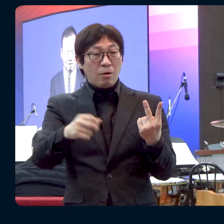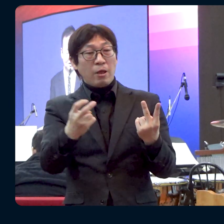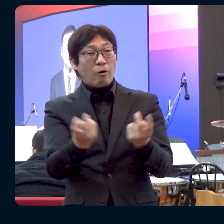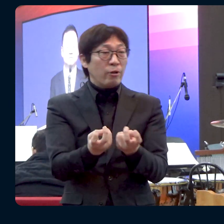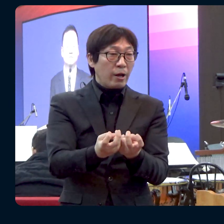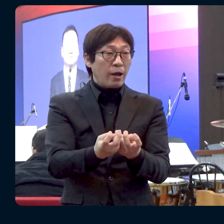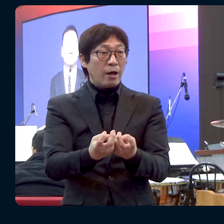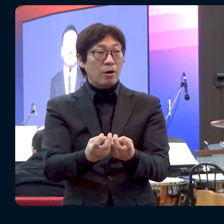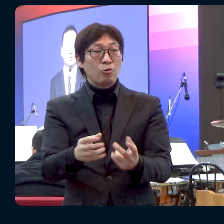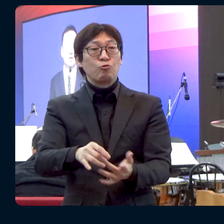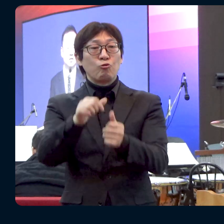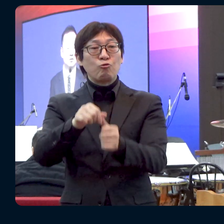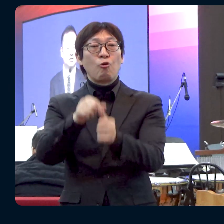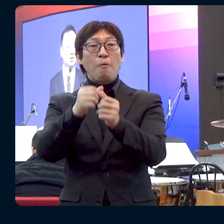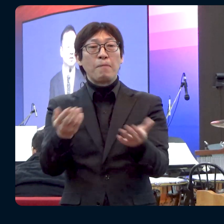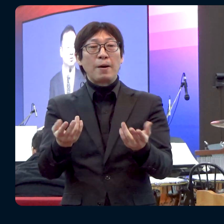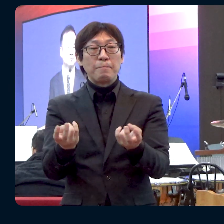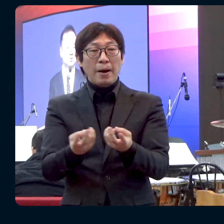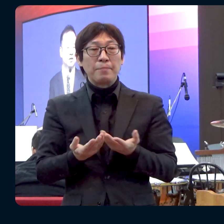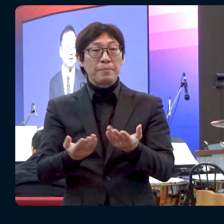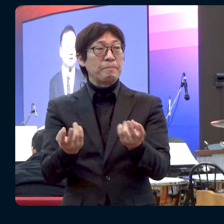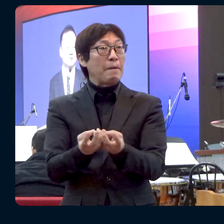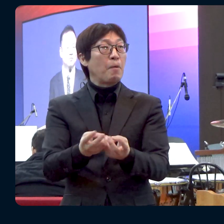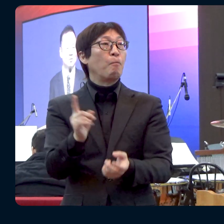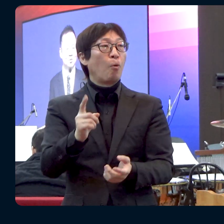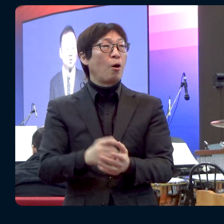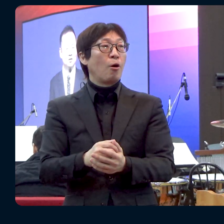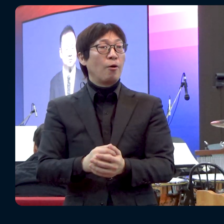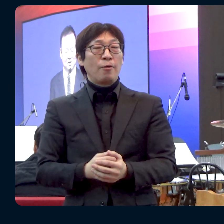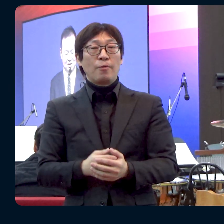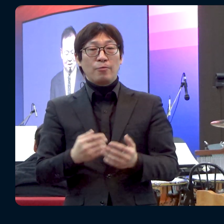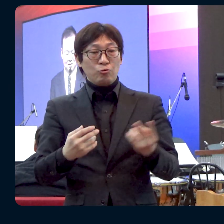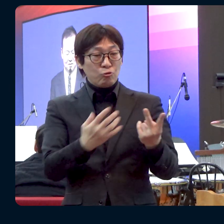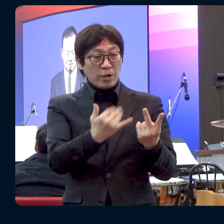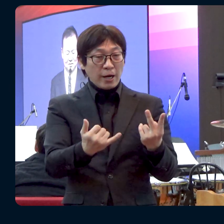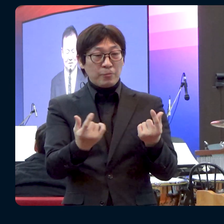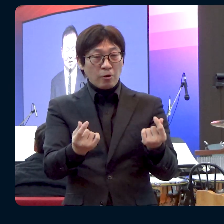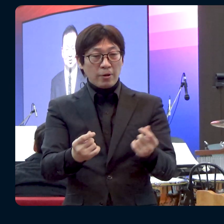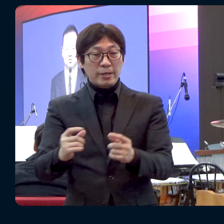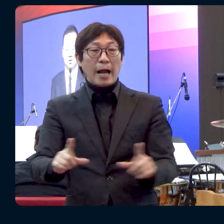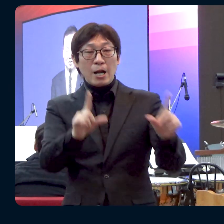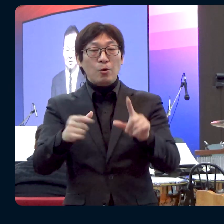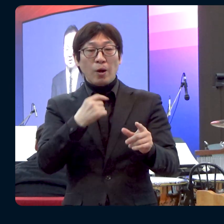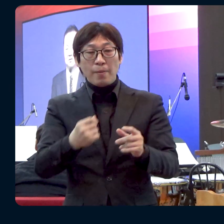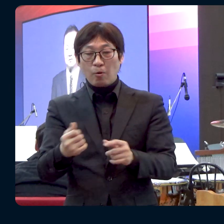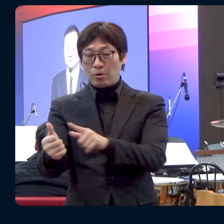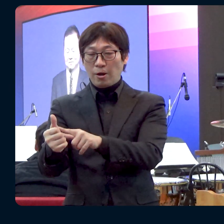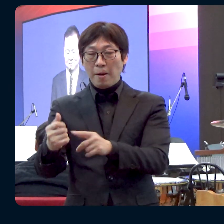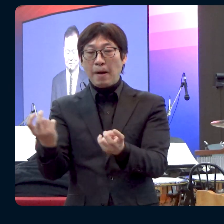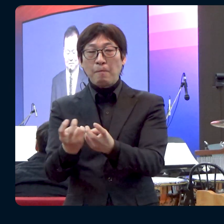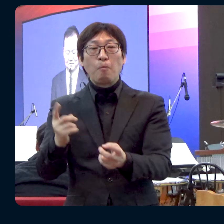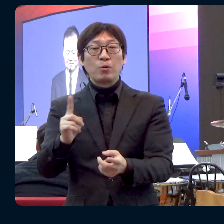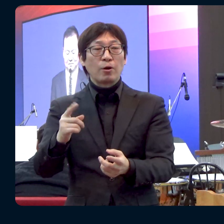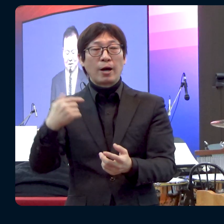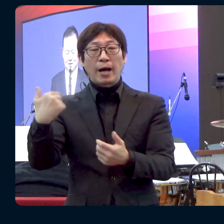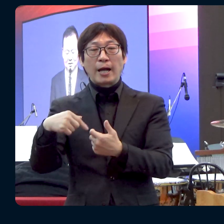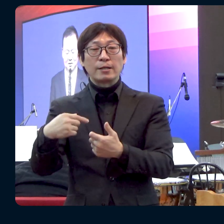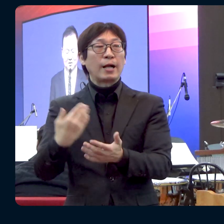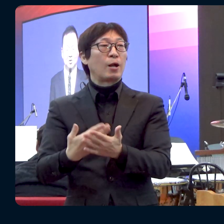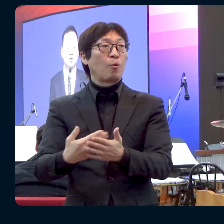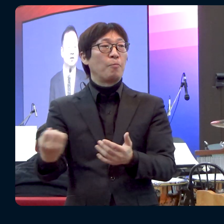이 말은, 선생님, 나도 당신들처럼 살고 싶은데 방법이 없겠습니까? 라고 묻는 것이지요.